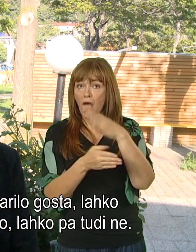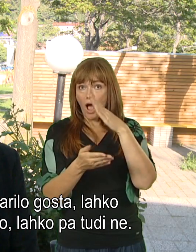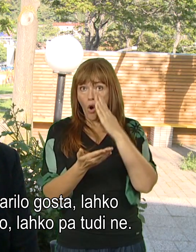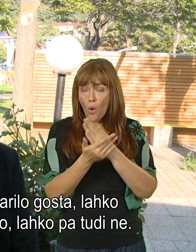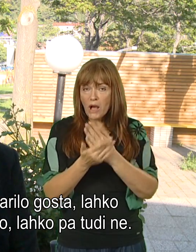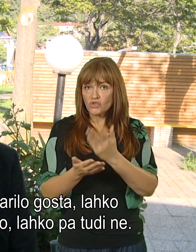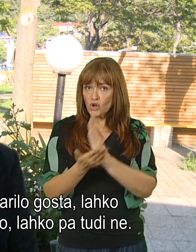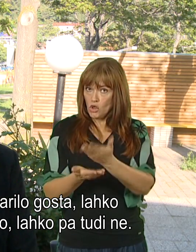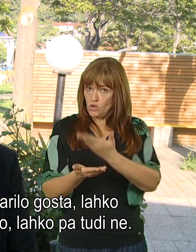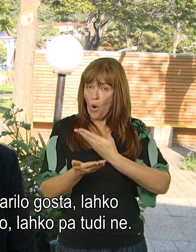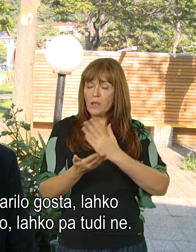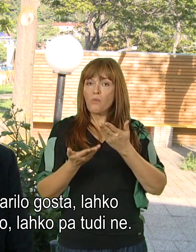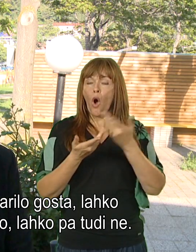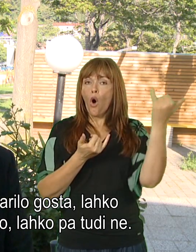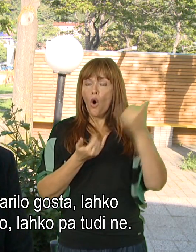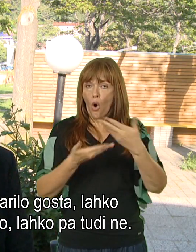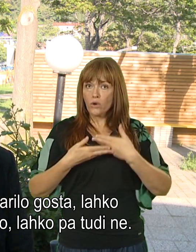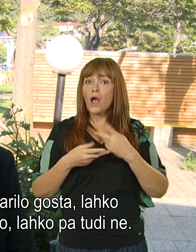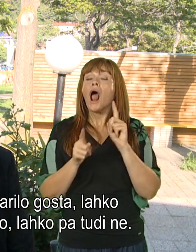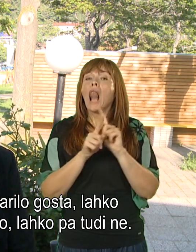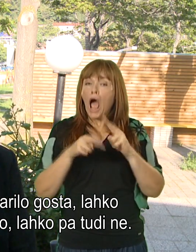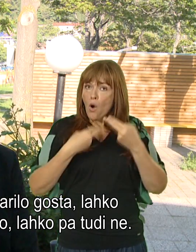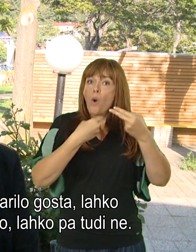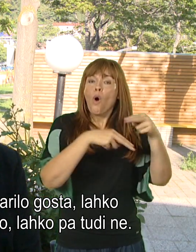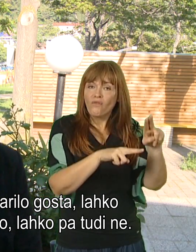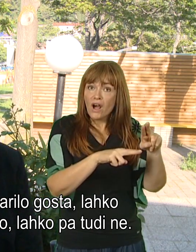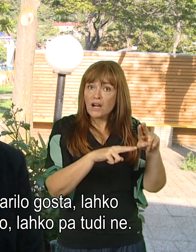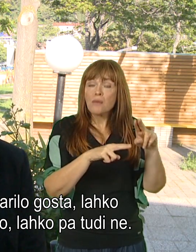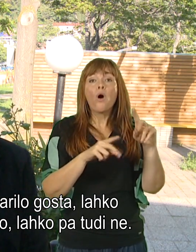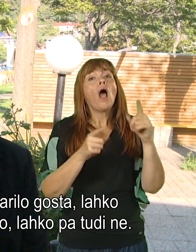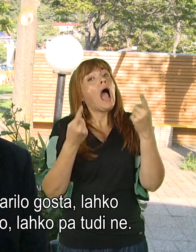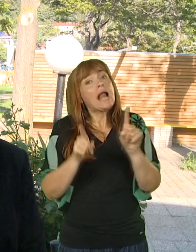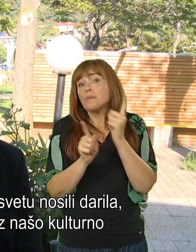gosta, lahko darilo damo tudi povratno darilo, lahko pa tudi ne.